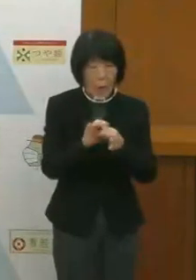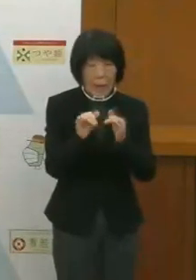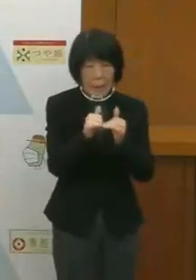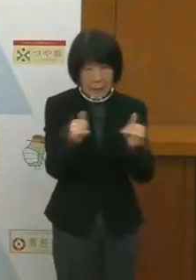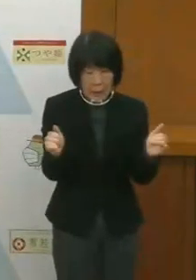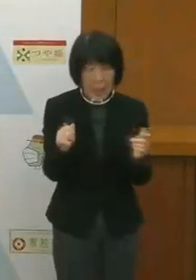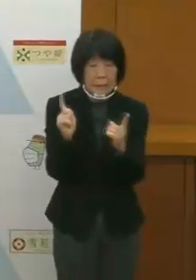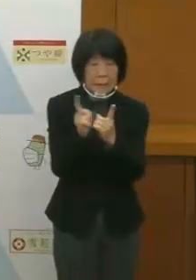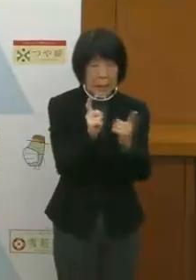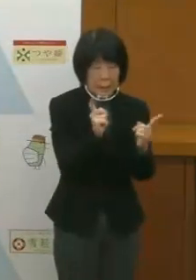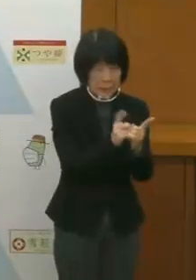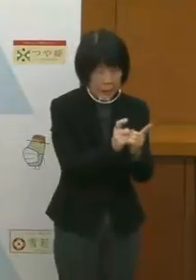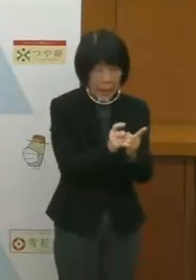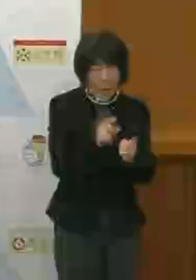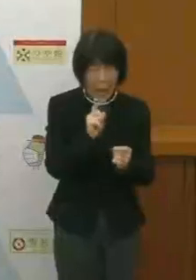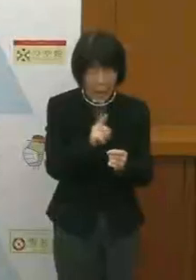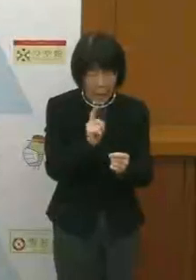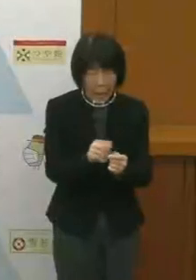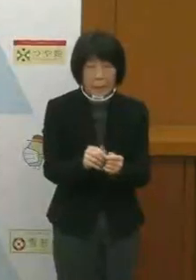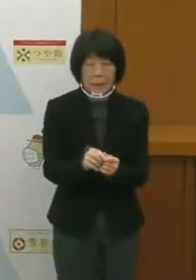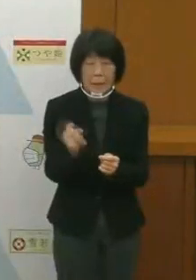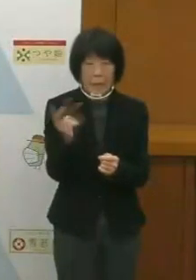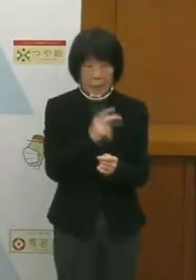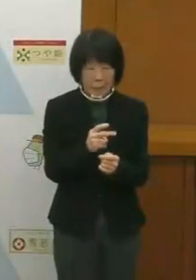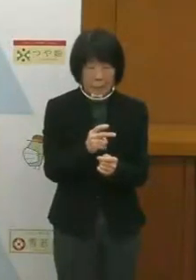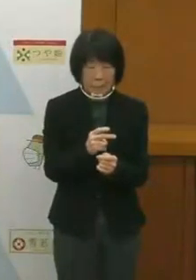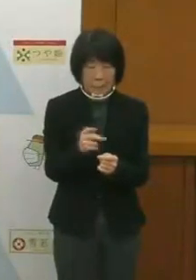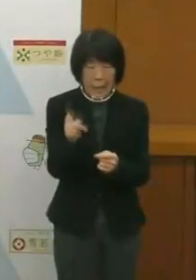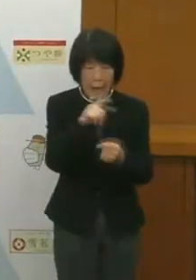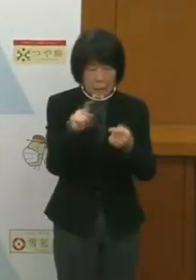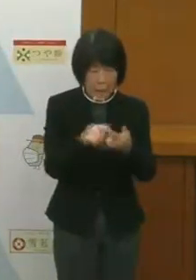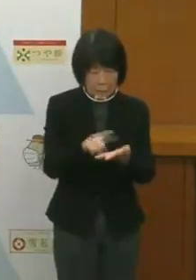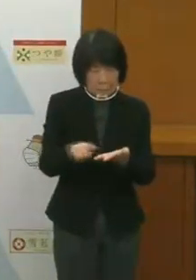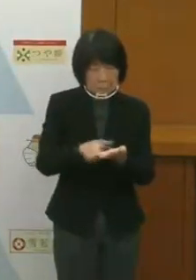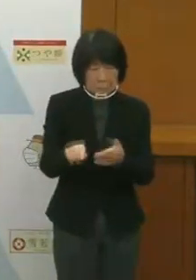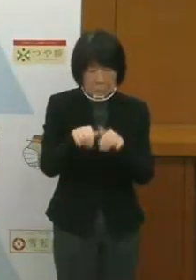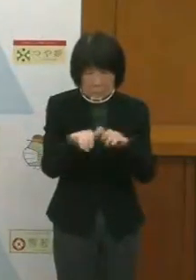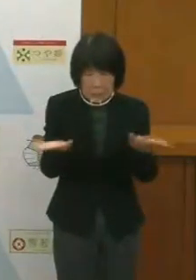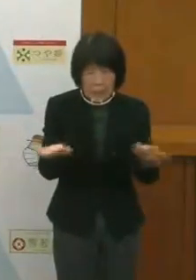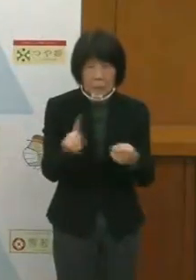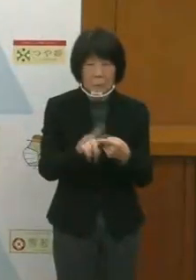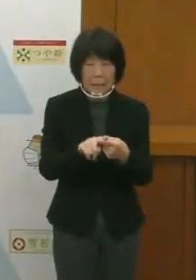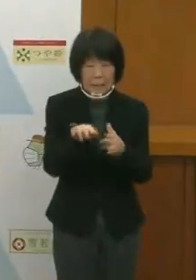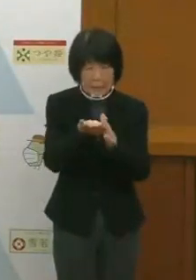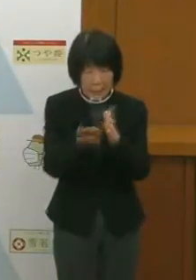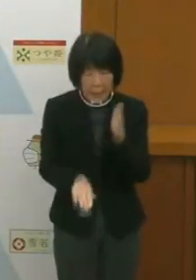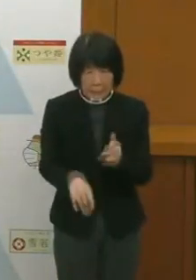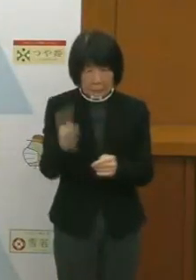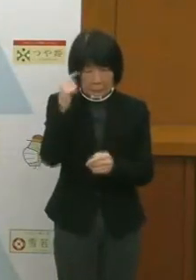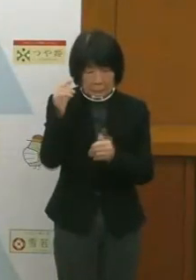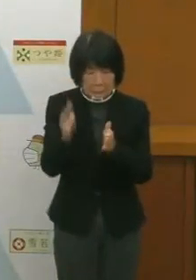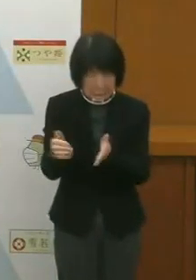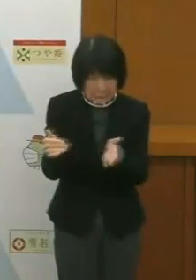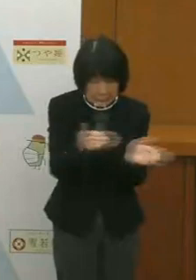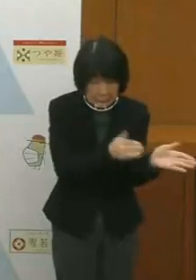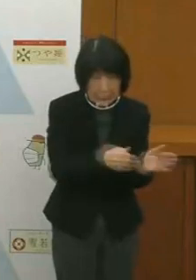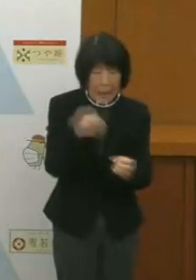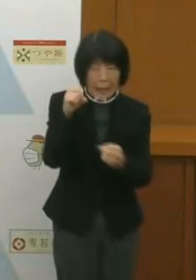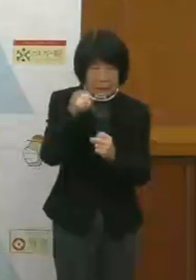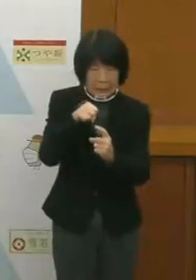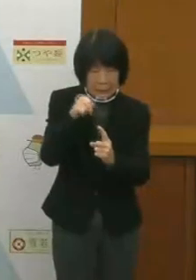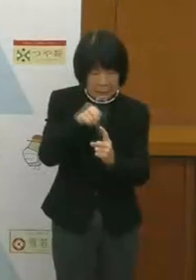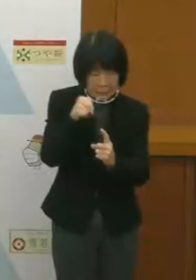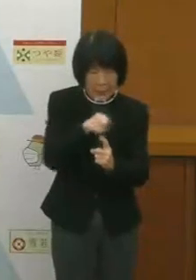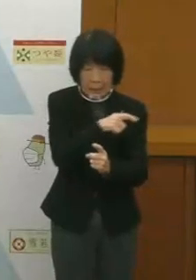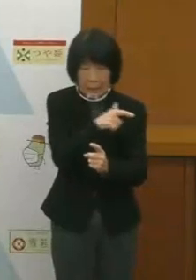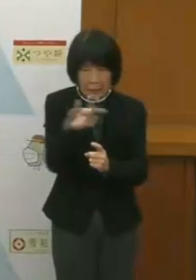対する心ない言動や SNS での書き込みなど、差別や偏見、いじめ、そういった